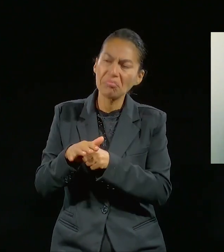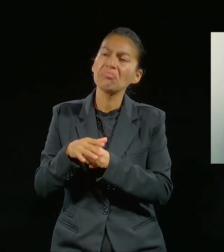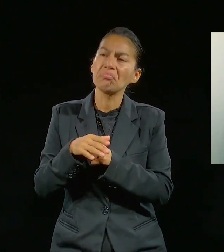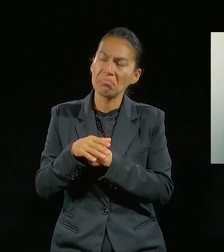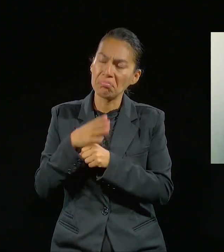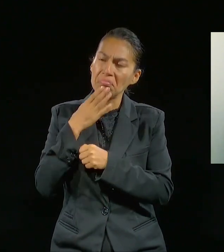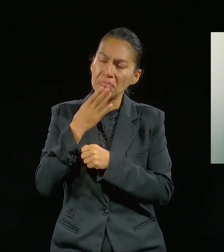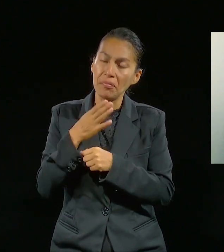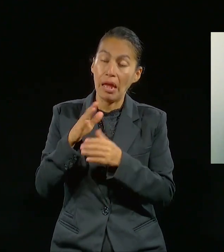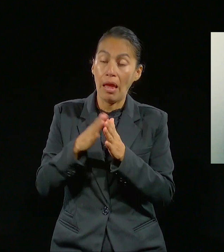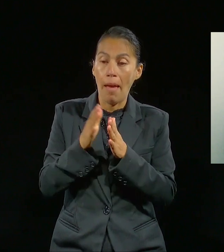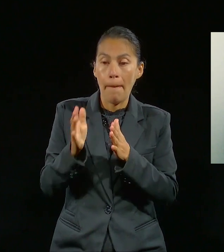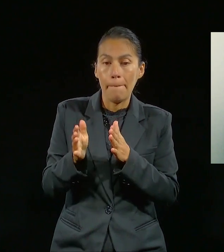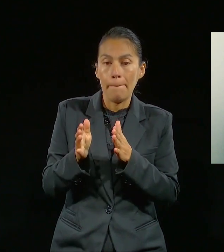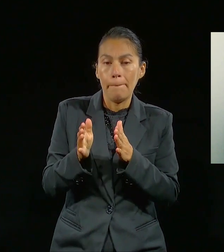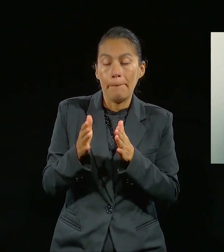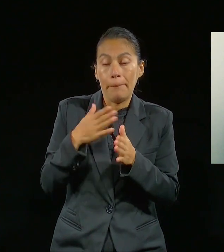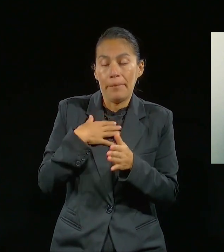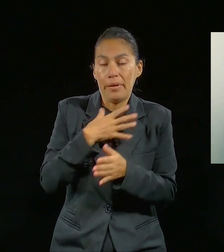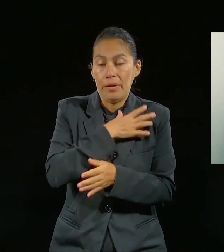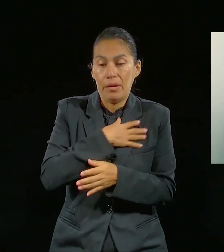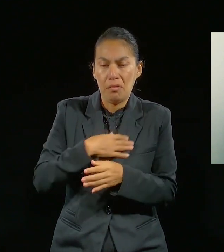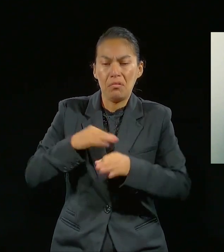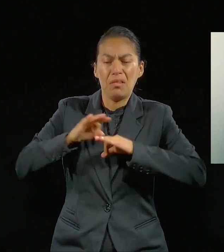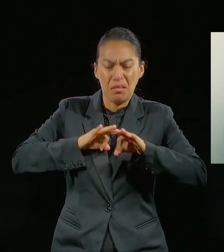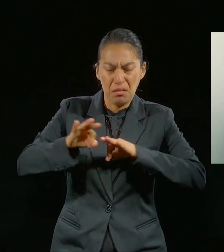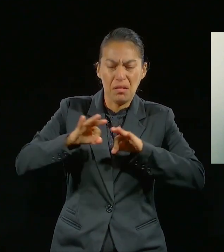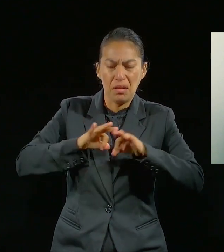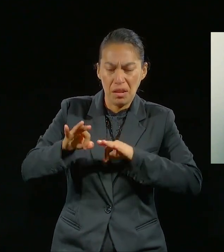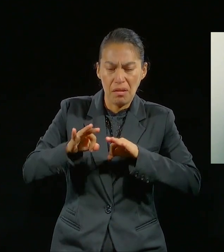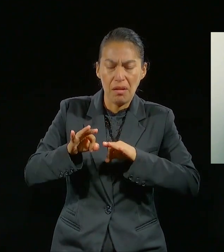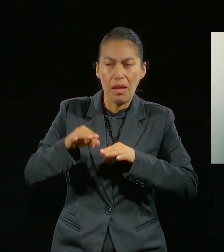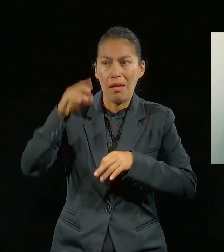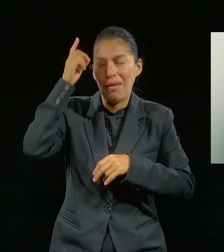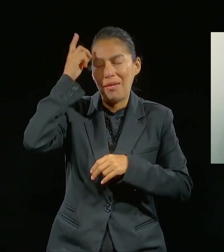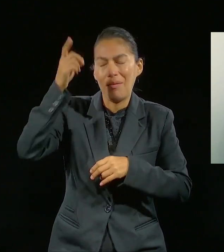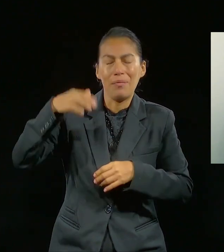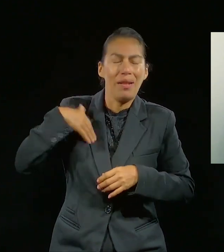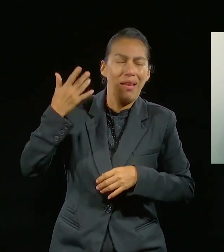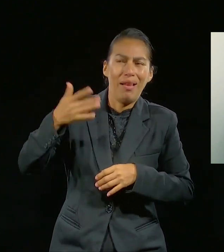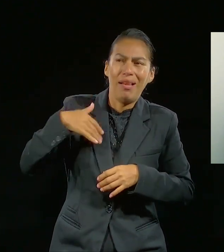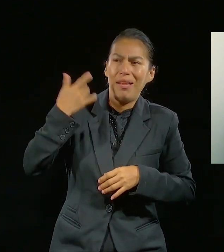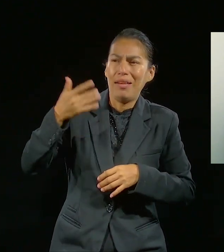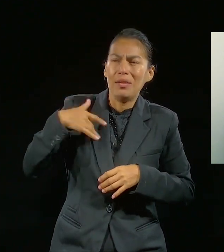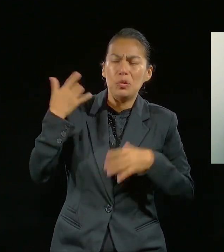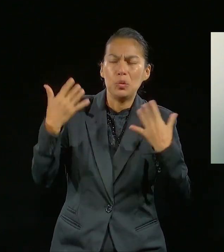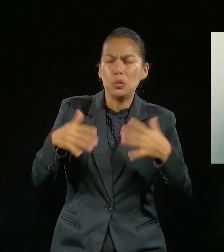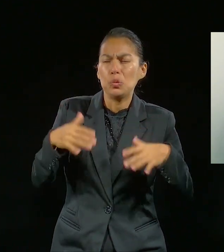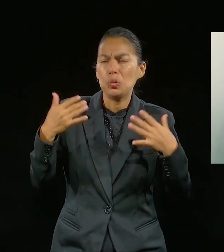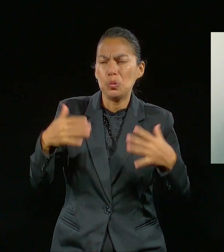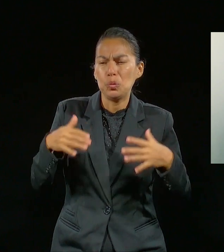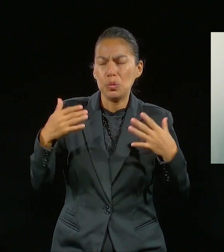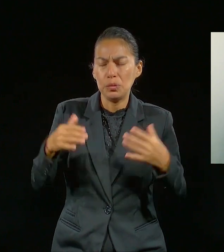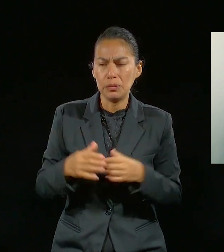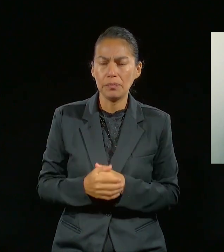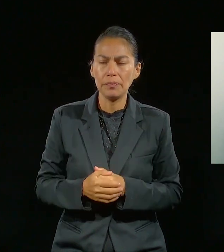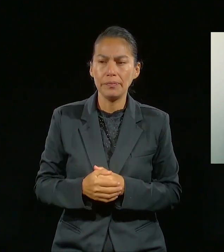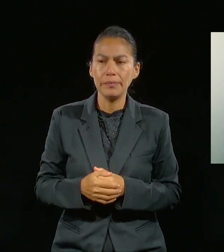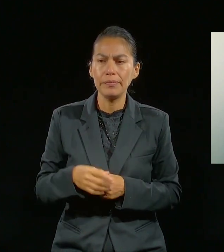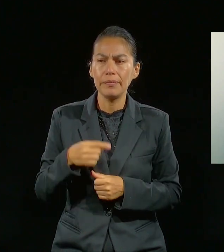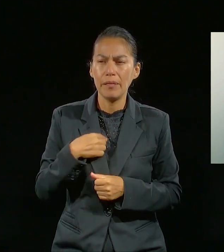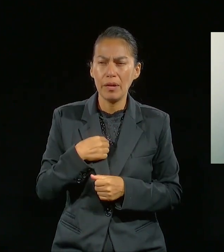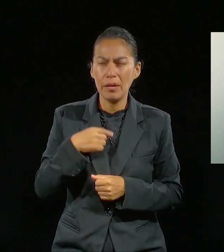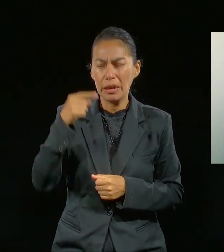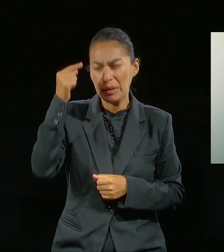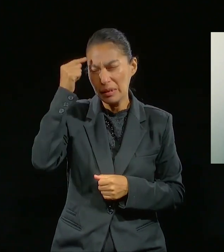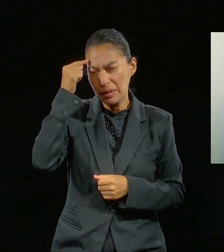cosas de la casa y aparte mi hijo se iba a trabajar. Entonces, eso junto con los milagros que nos llegaban de fuera también.